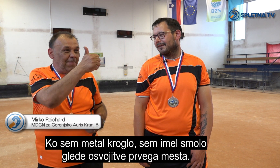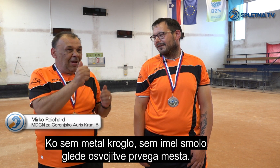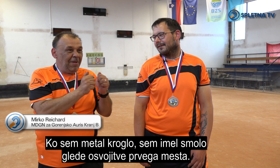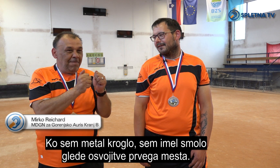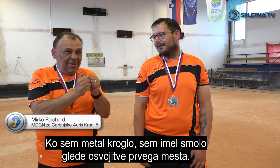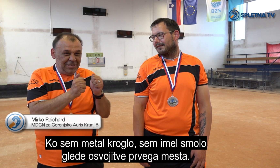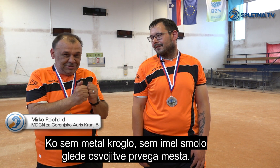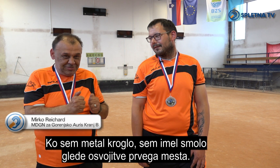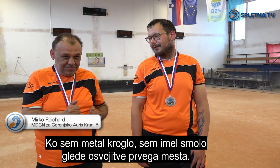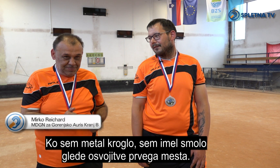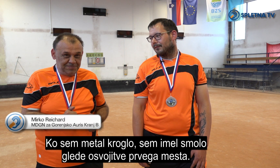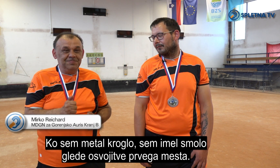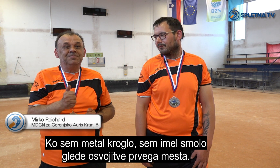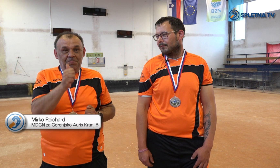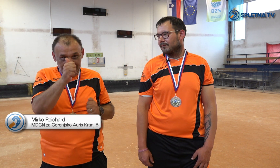Been losing all momentum.